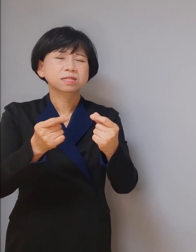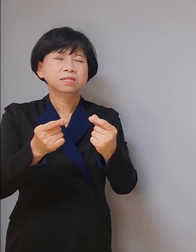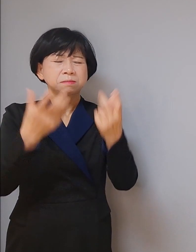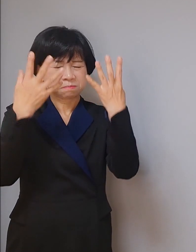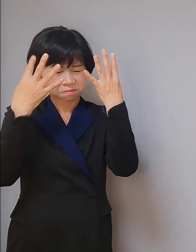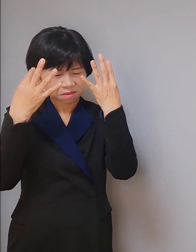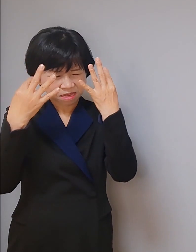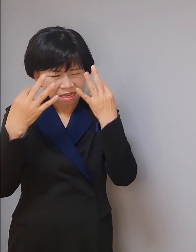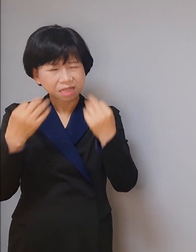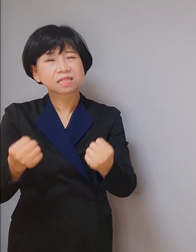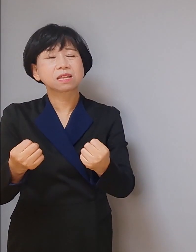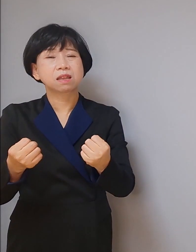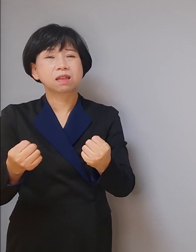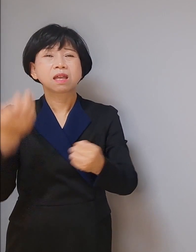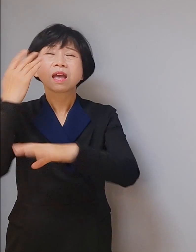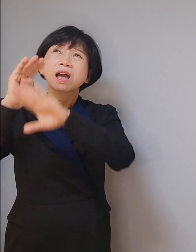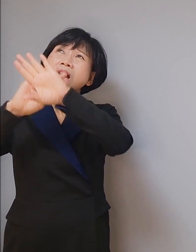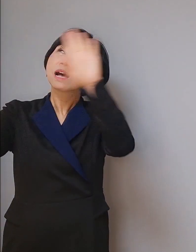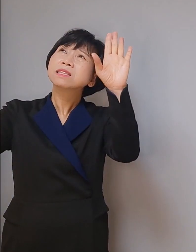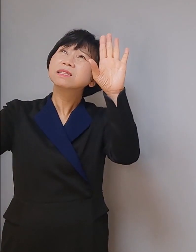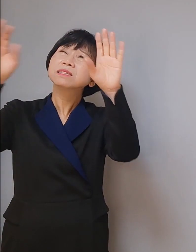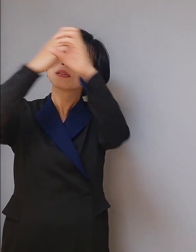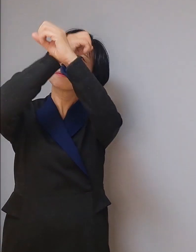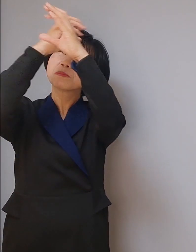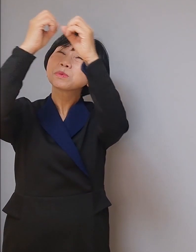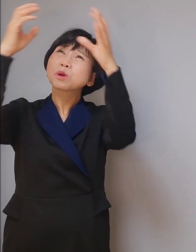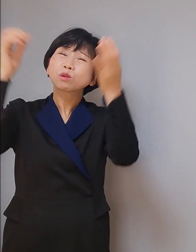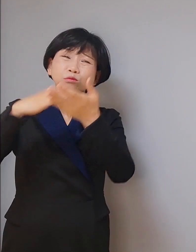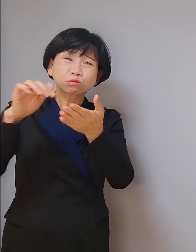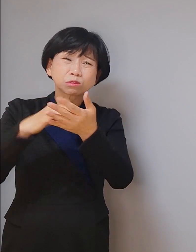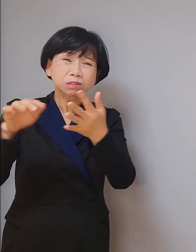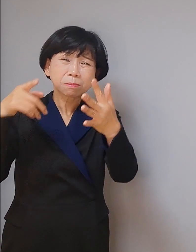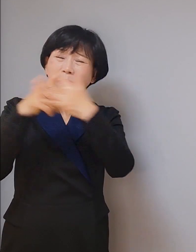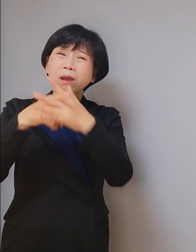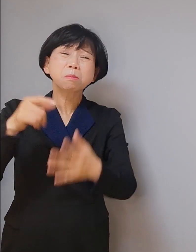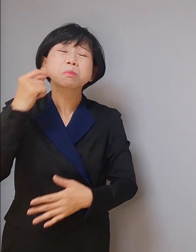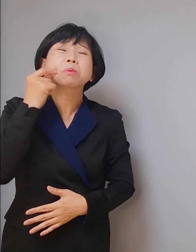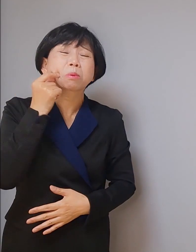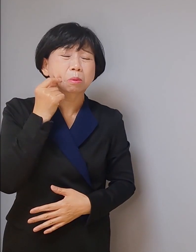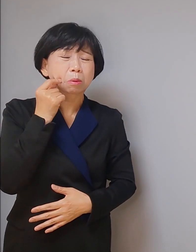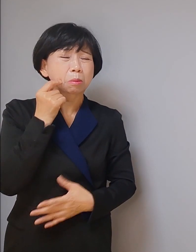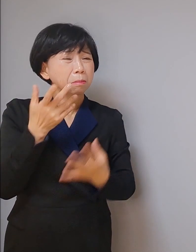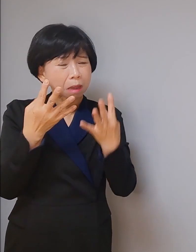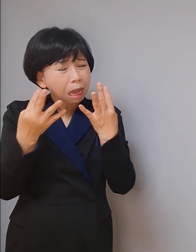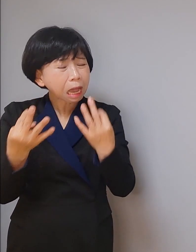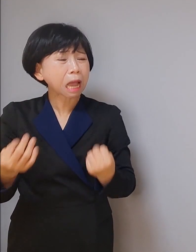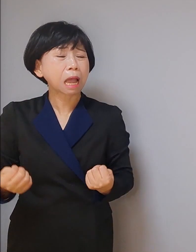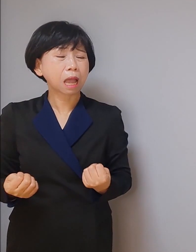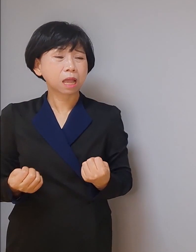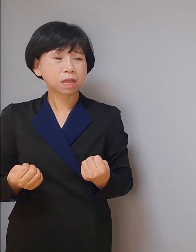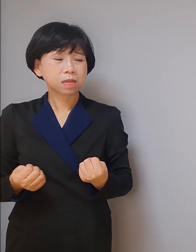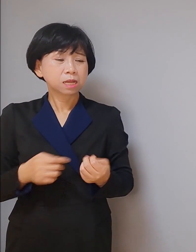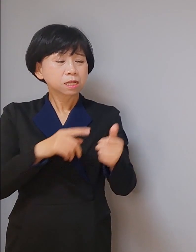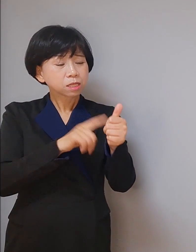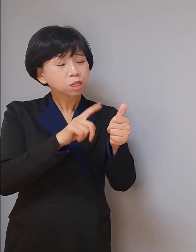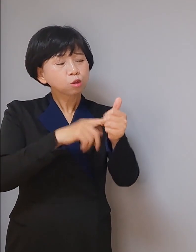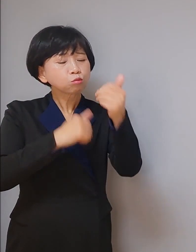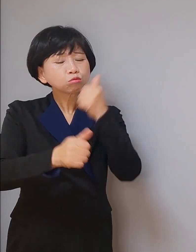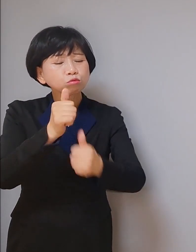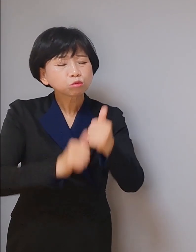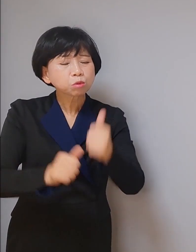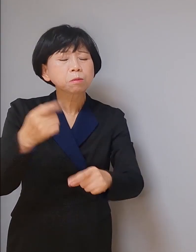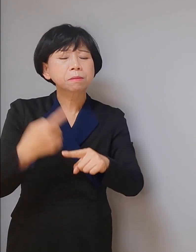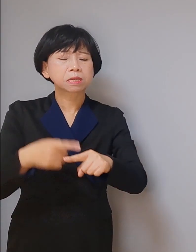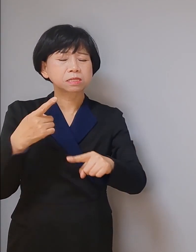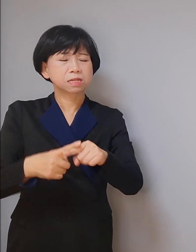같으리라. 하늘의 별이 셀 수도 없는 거예요. 별 하나, 별 둘, 별 셋, 별 넷, 수도 없이 많은 별들을 헤아리고